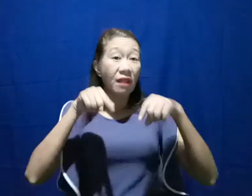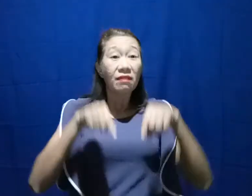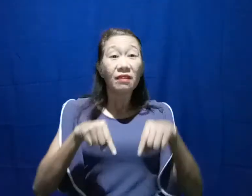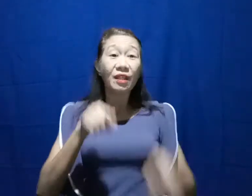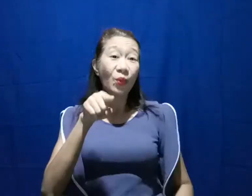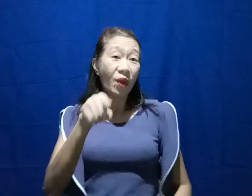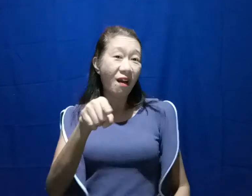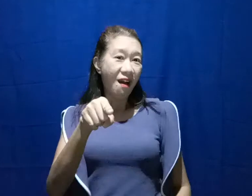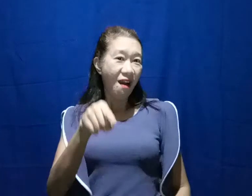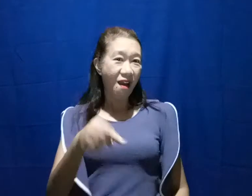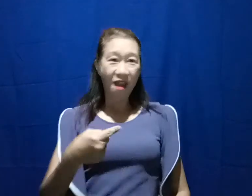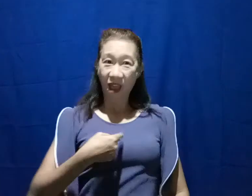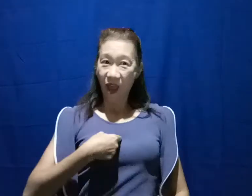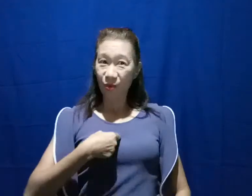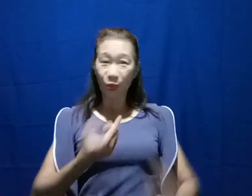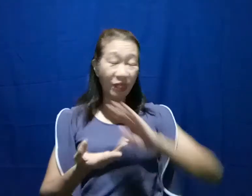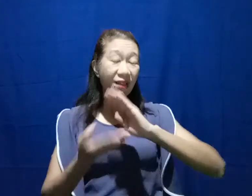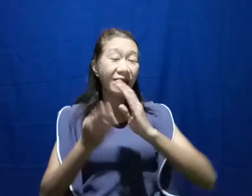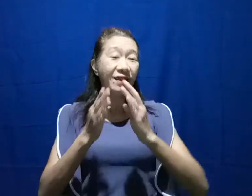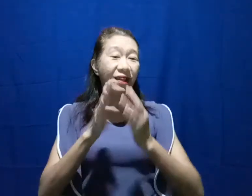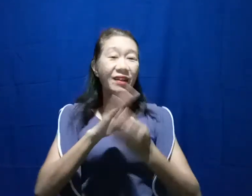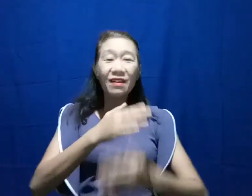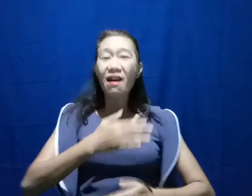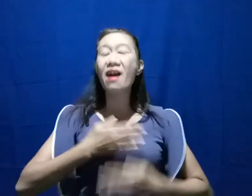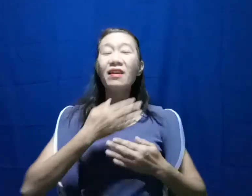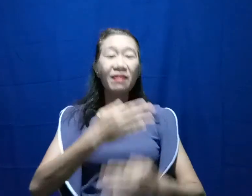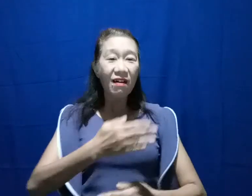nandito ka Ako'y liligaya